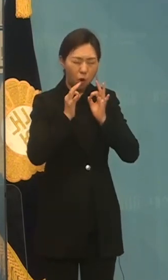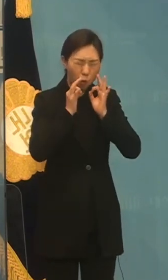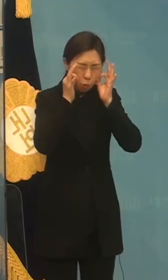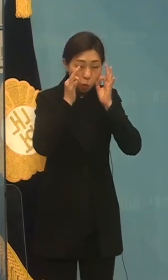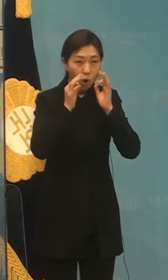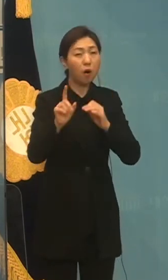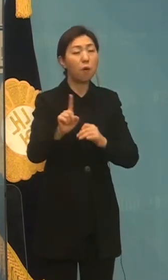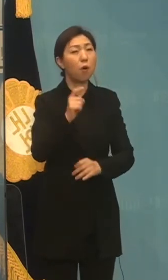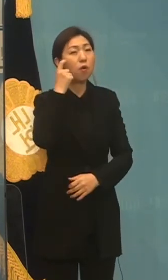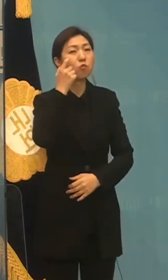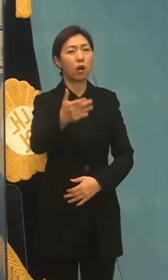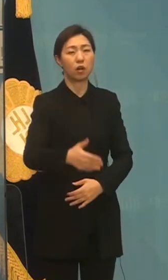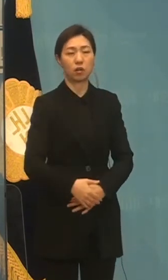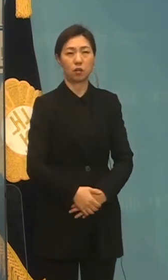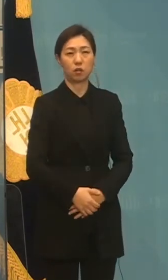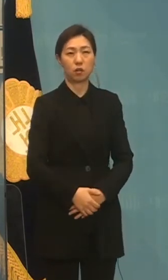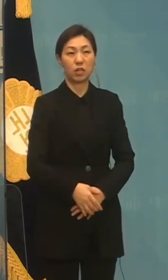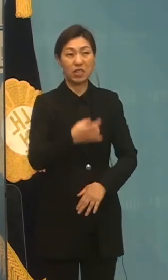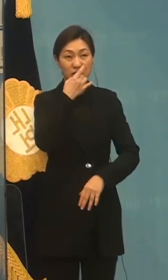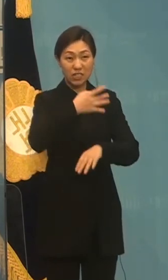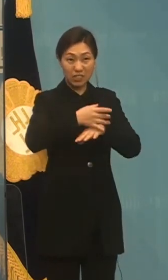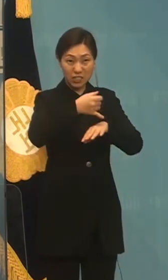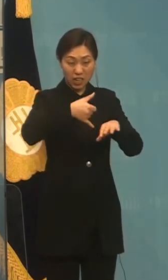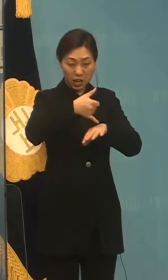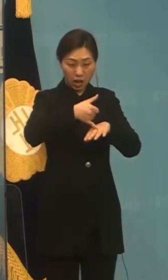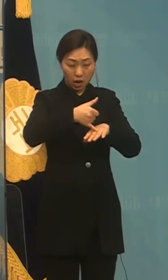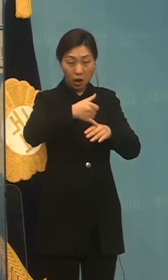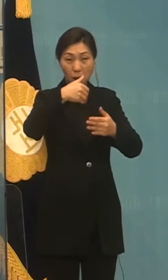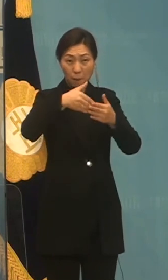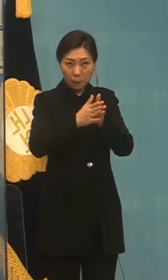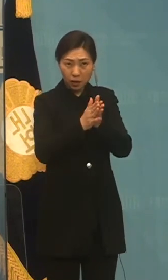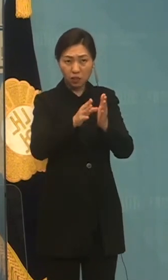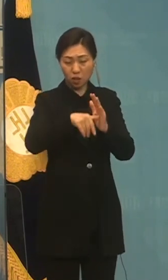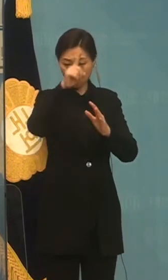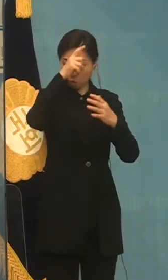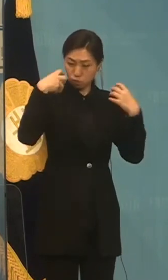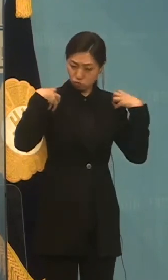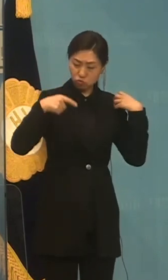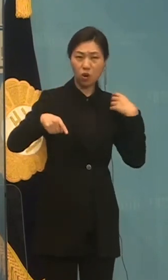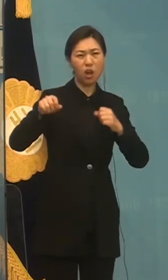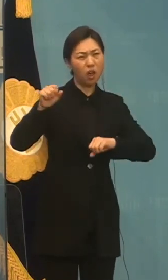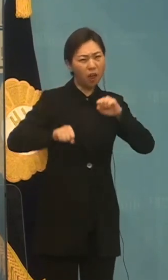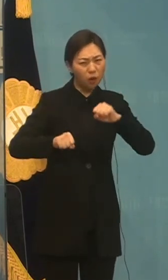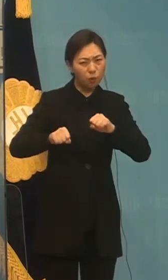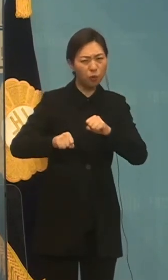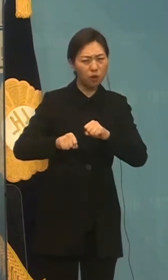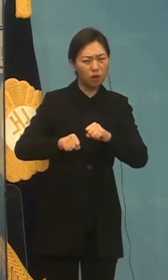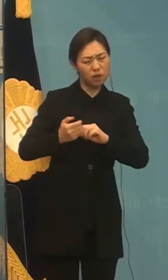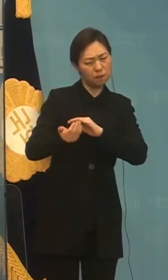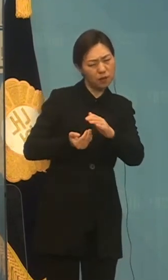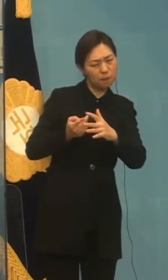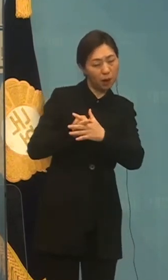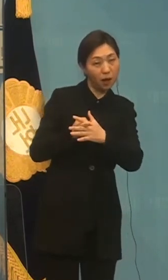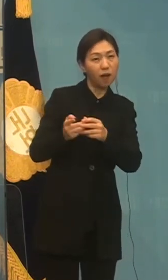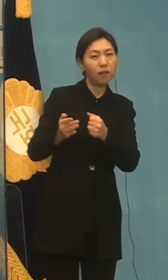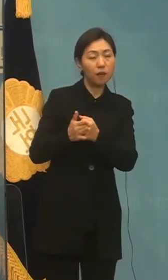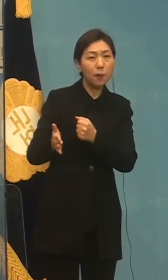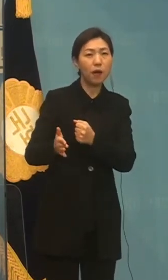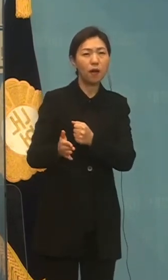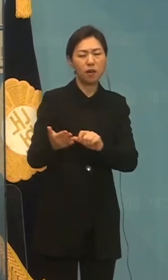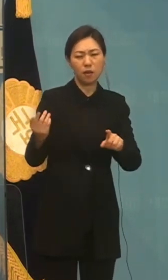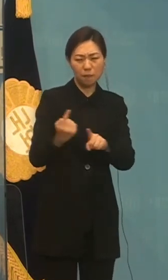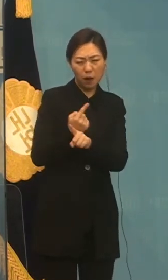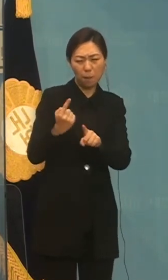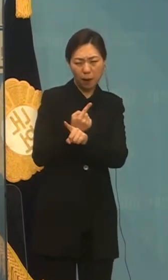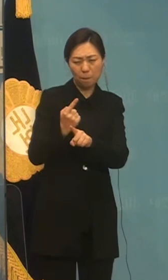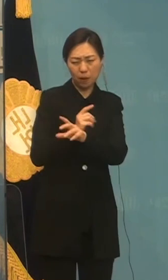목표 가격 제도를 폐지할 때 이미 농민들은 정부의 이러한 행태를 예상하고 줄기차게 보완 대책을 요구하여